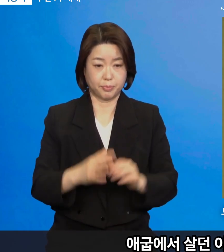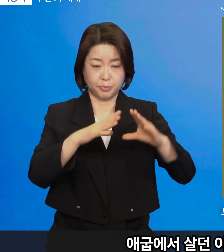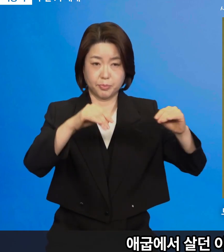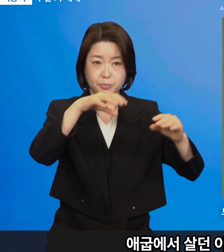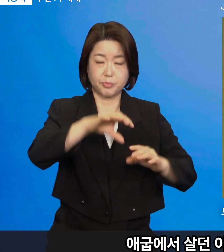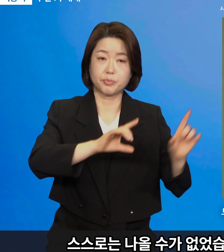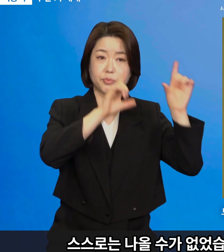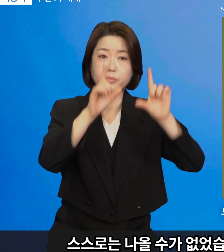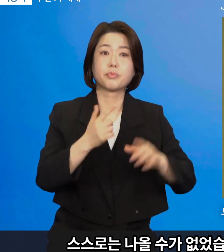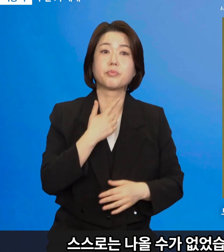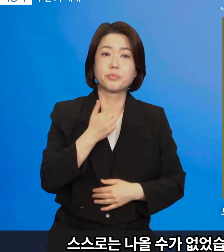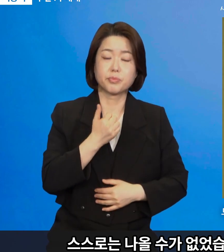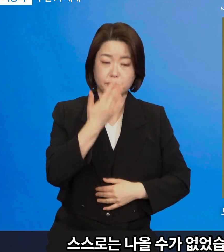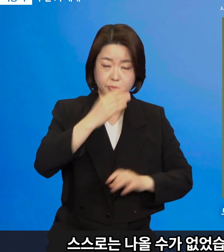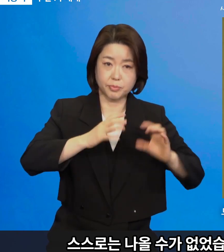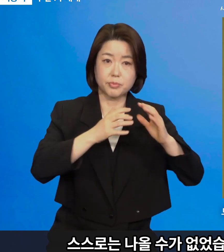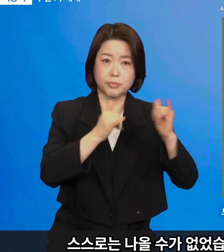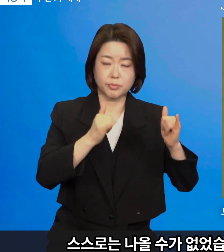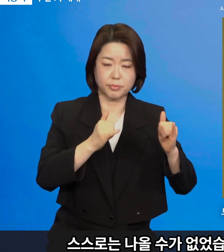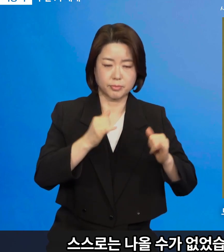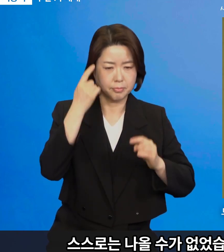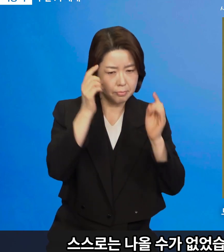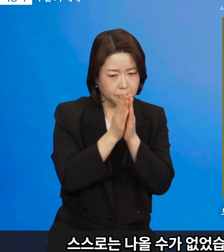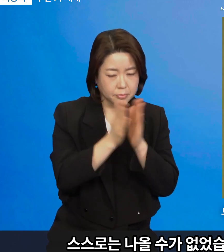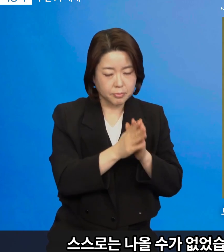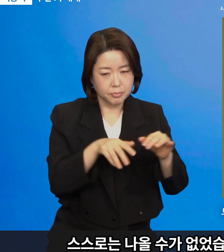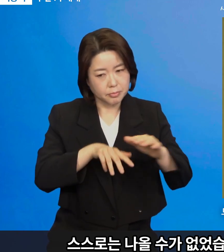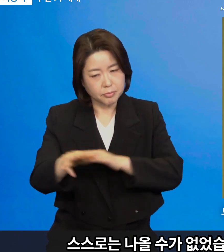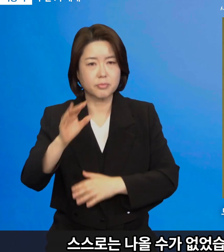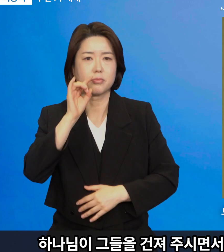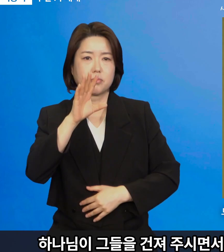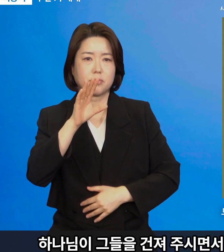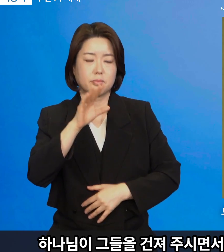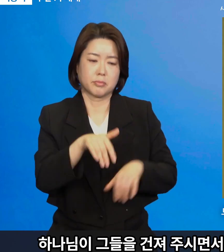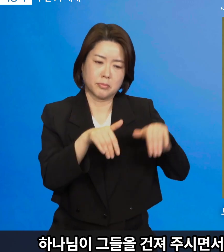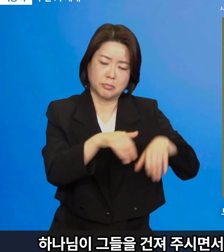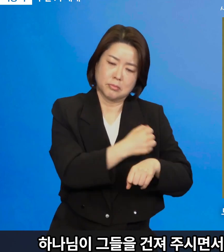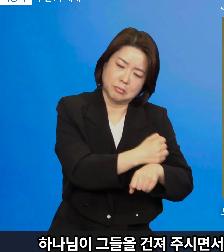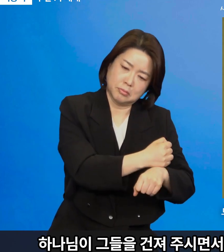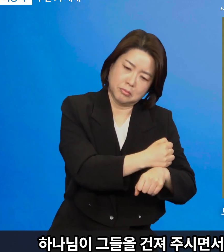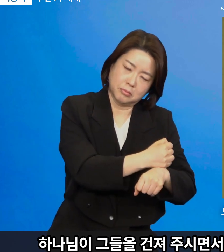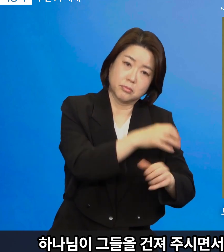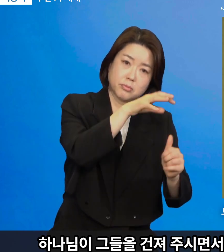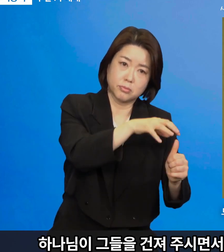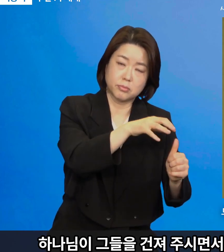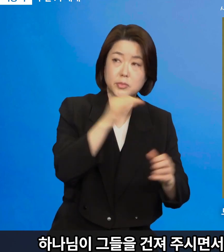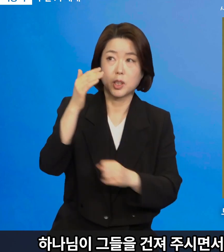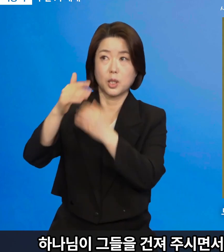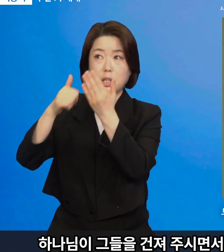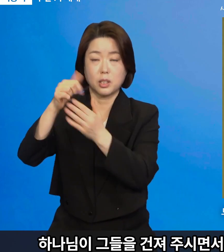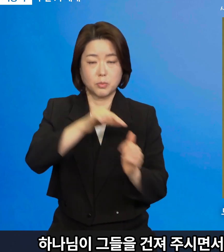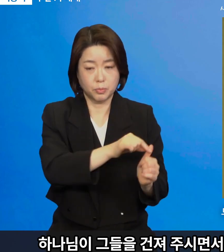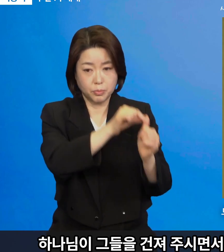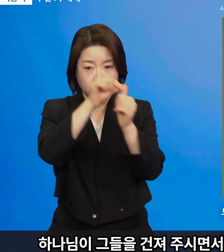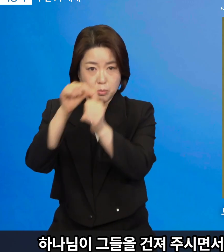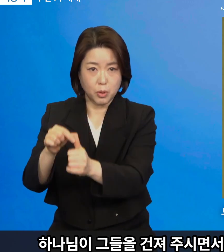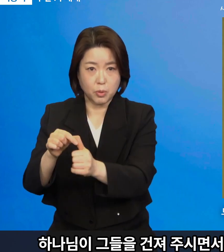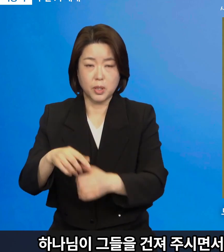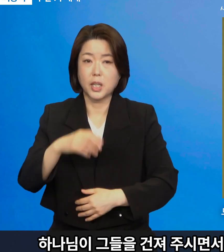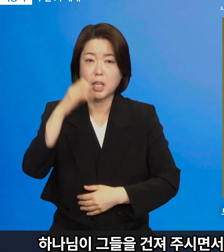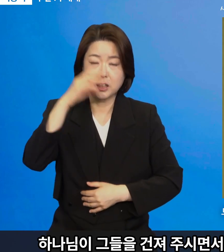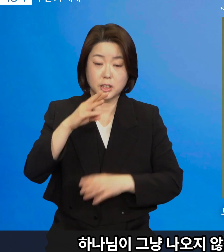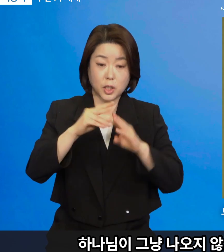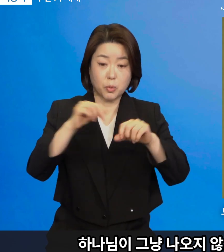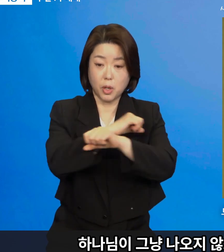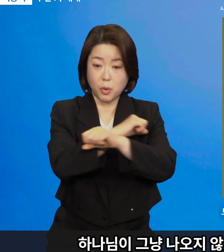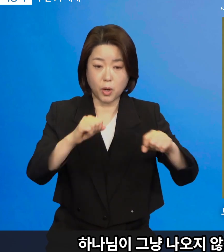이스라엘 백성들을 스스로는 나올 수가 없었습니다. 종살이 했거든요. 하나님이 그들을 건져주시면서 그냥 광야로 데려가시면